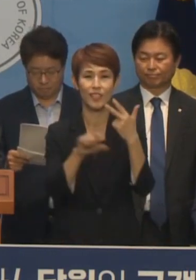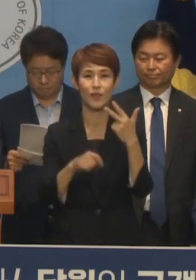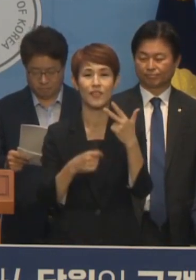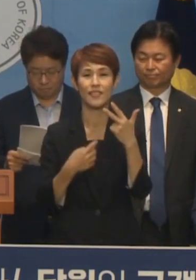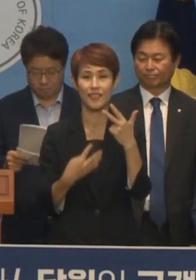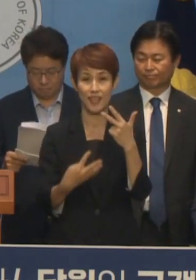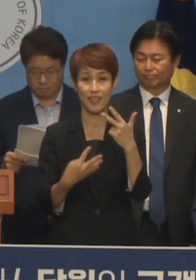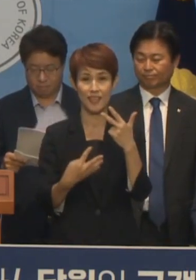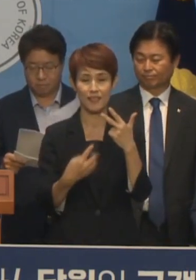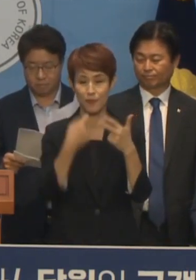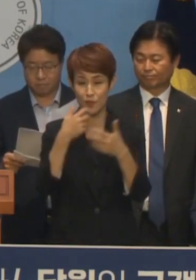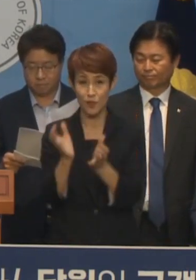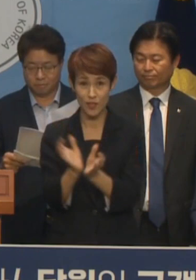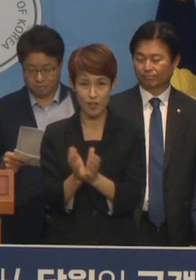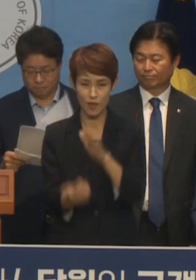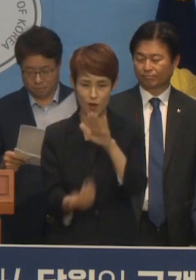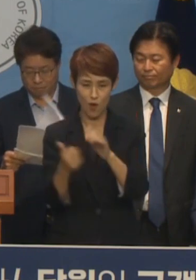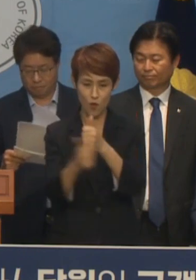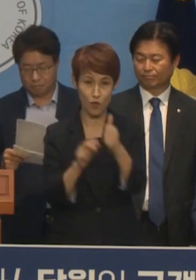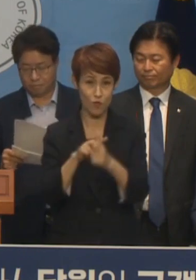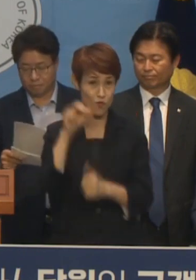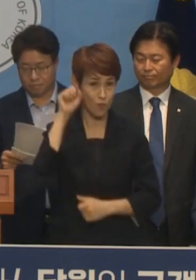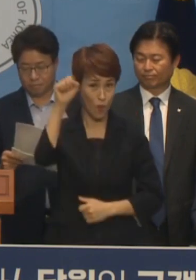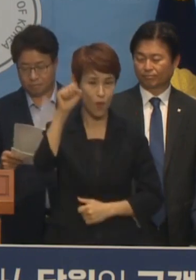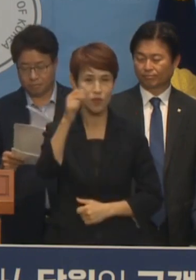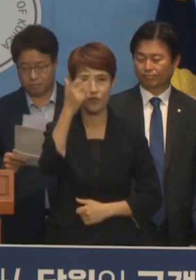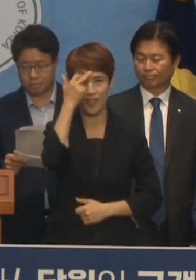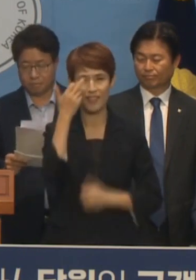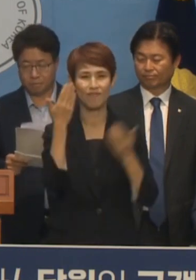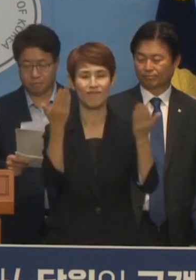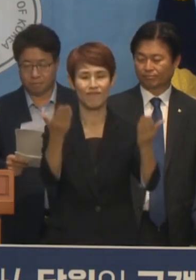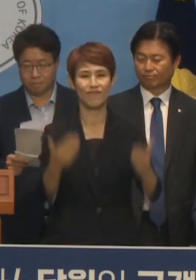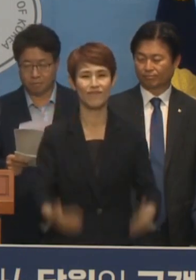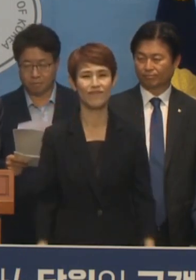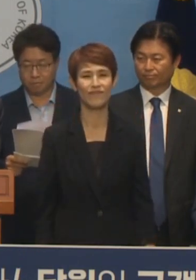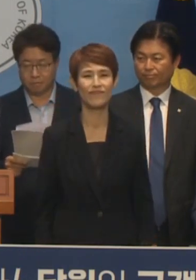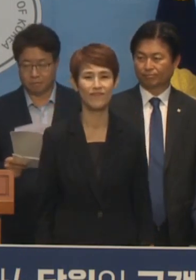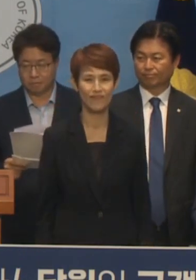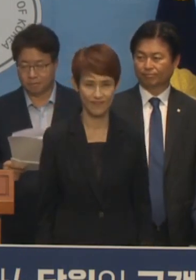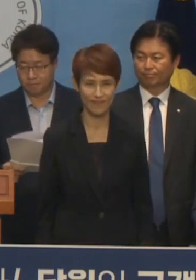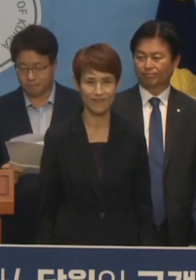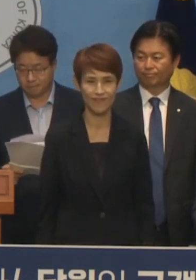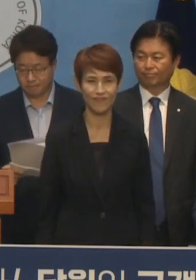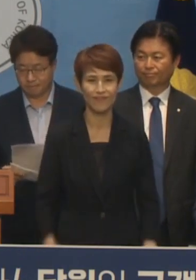4일 더불어민주당 최고위원 후보 최대호. 고맙습니다.